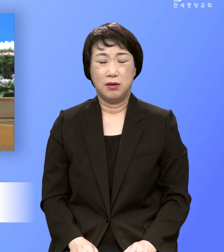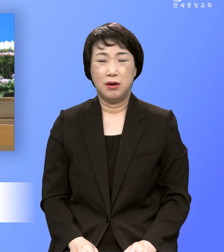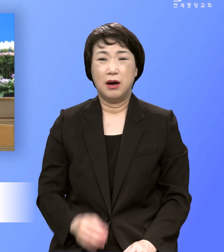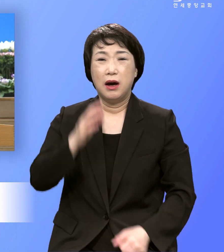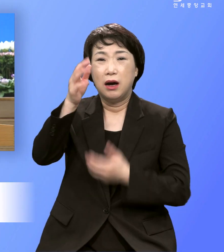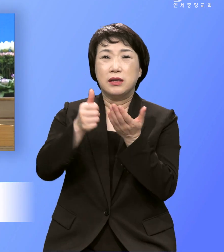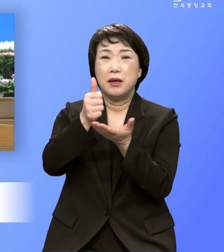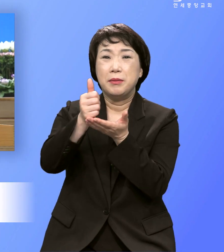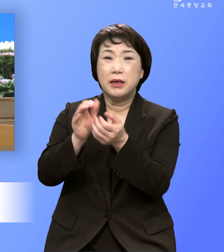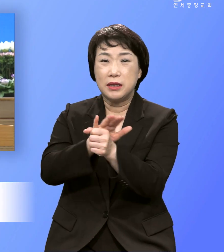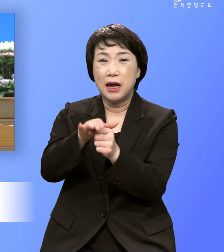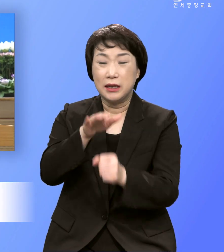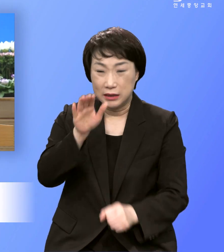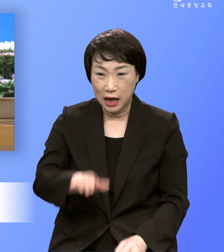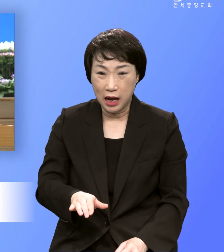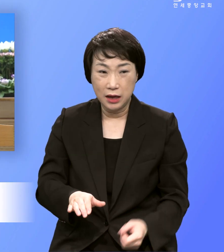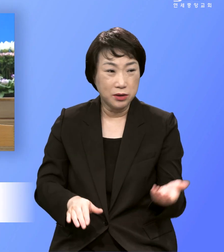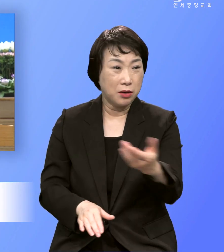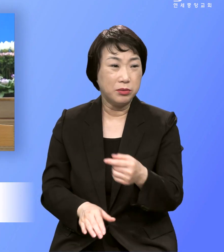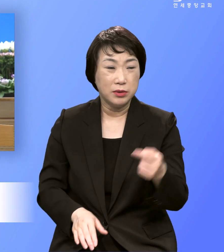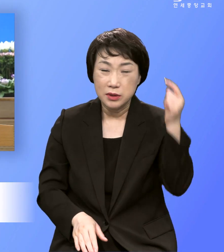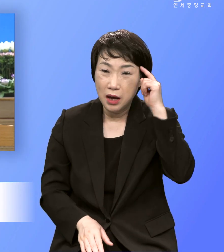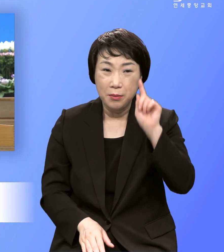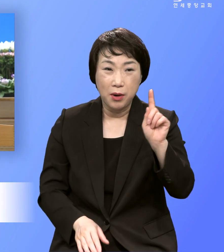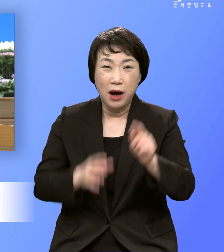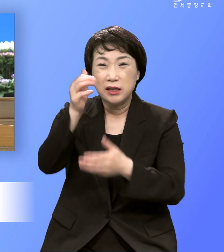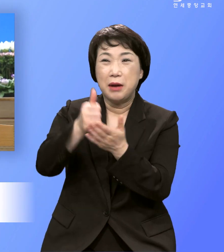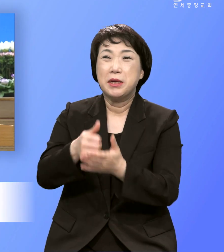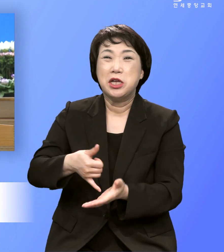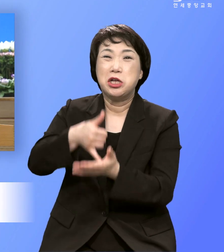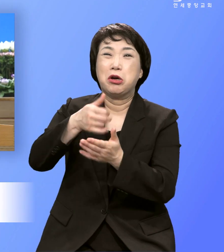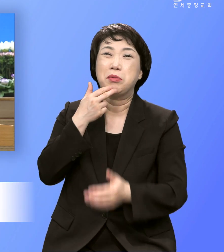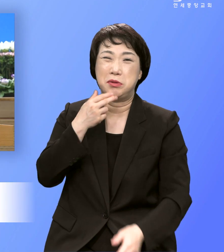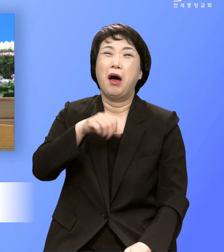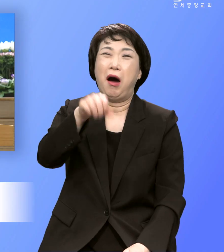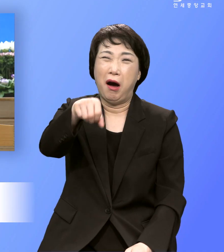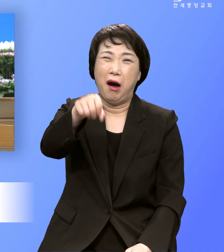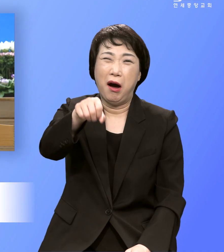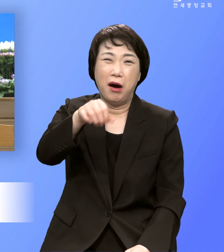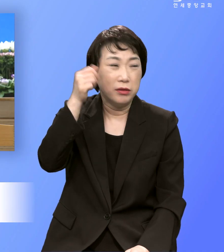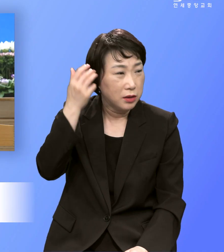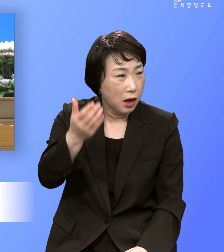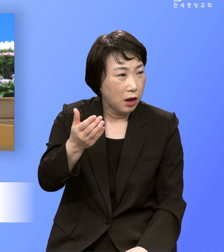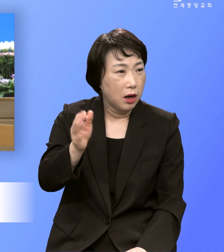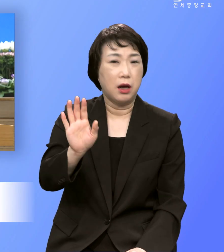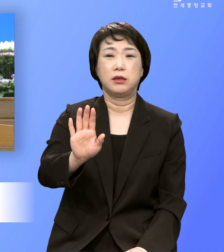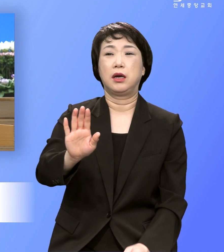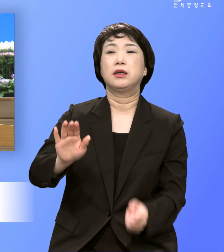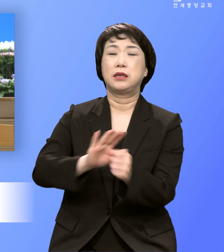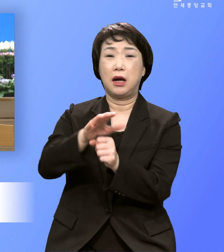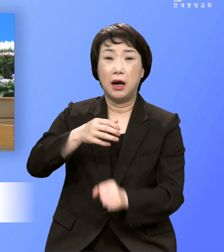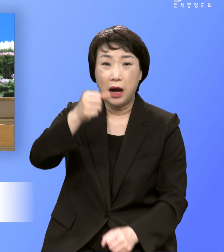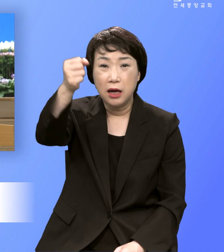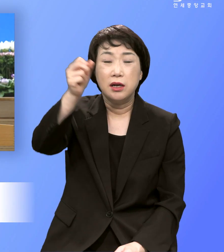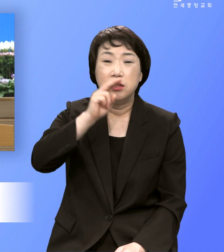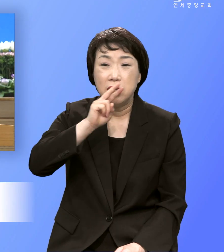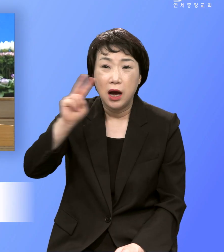하나님의 사랑이시라니까 하나님의 인격도 없이 허허하시는 분이라 하십니까? 사랑받아야